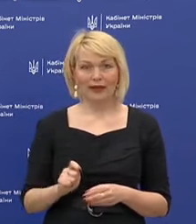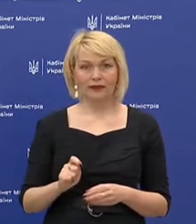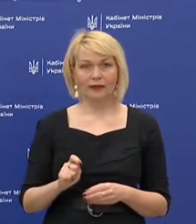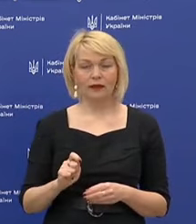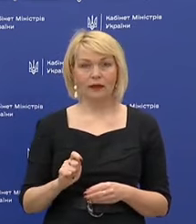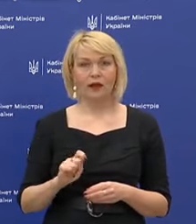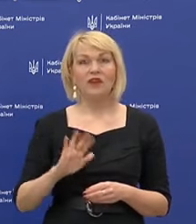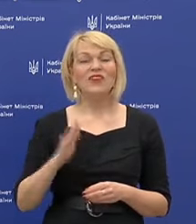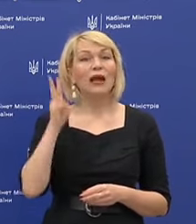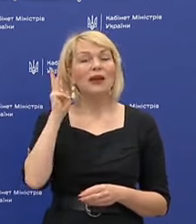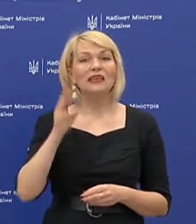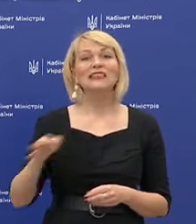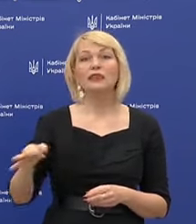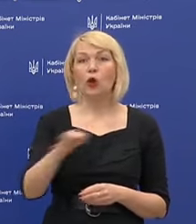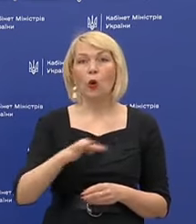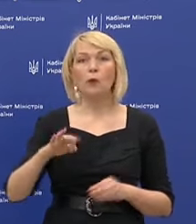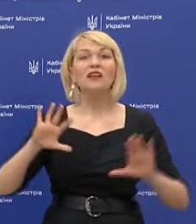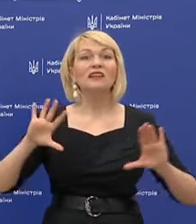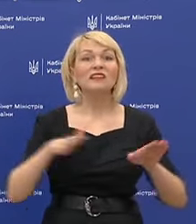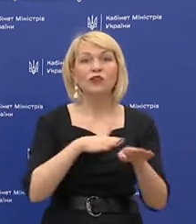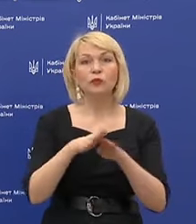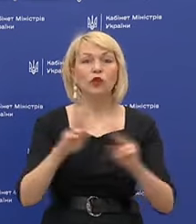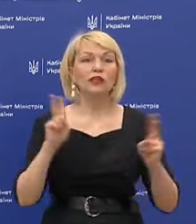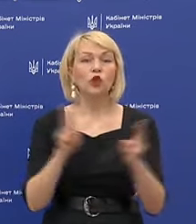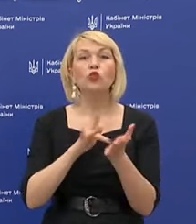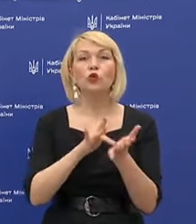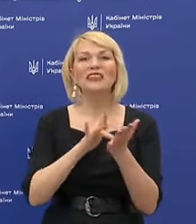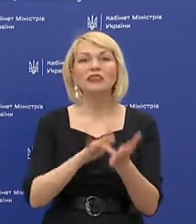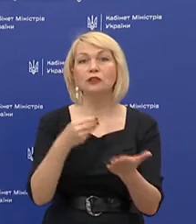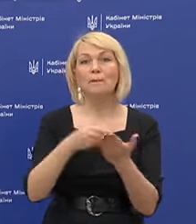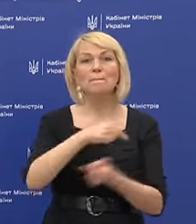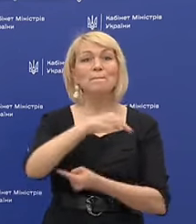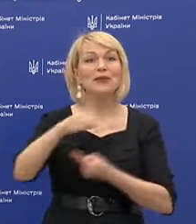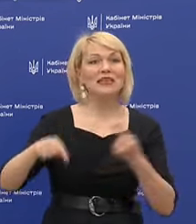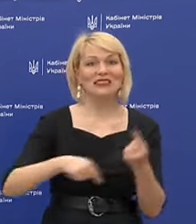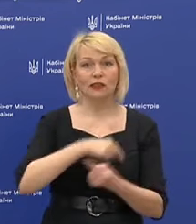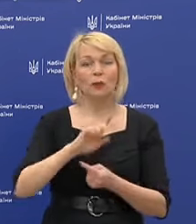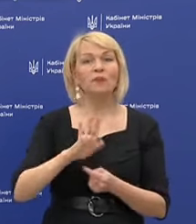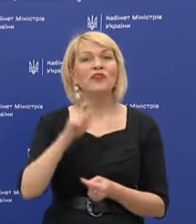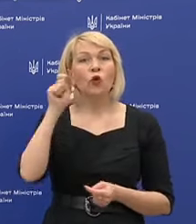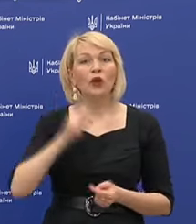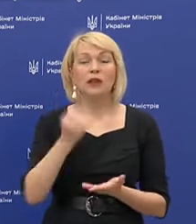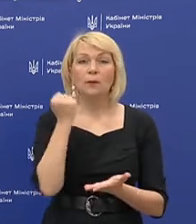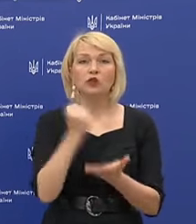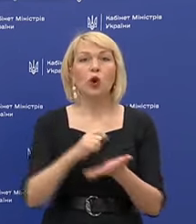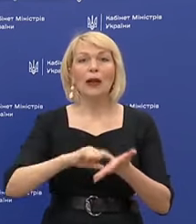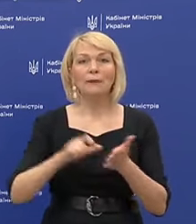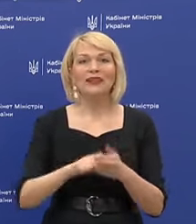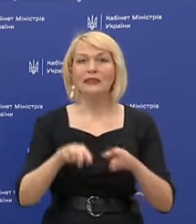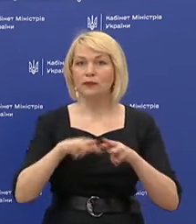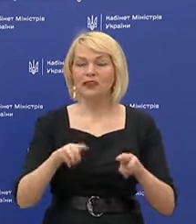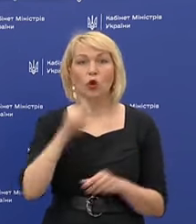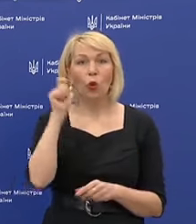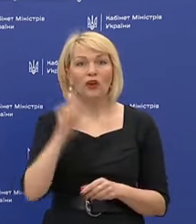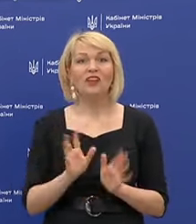В Хмельницькій області відбулася зустріч з туристичним бізнесом. В Україні постановою Кабінету міністрів України